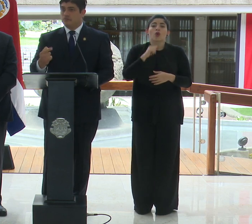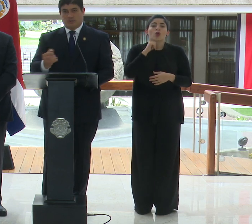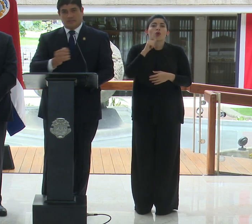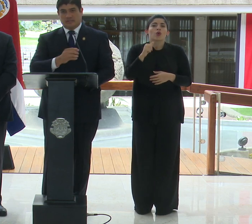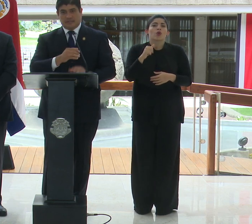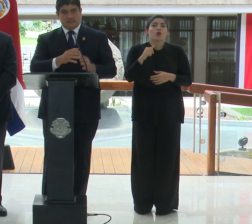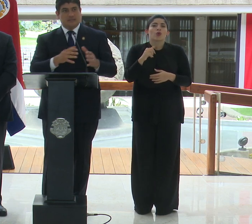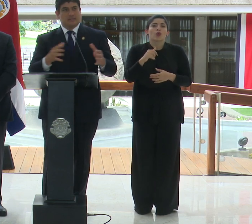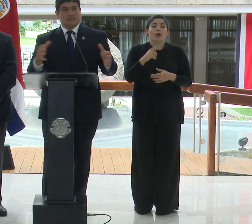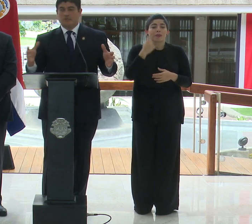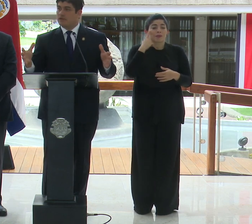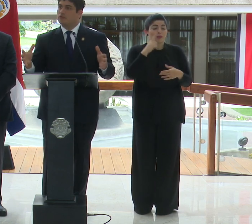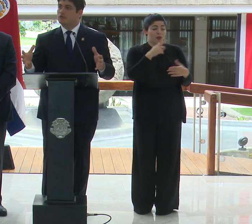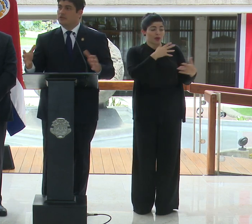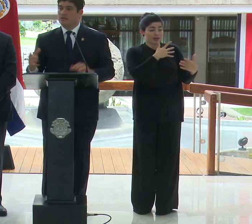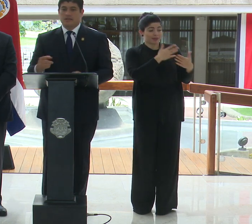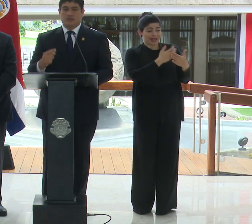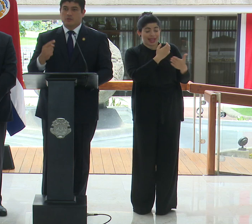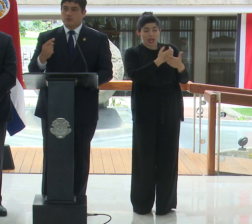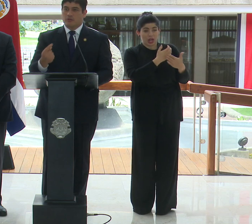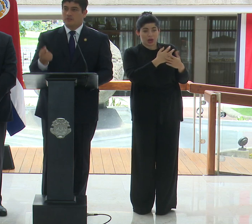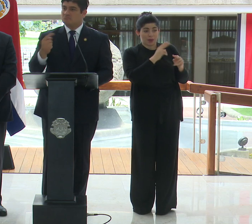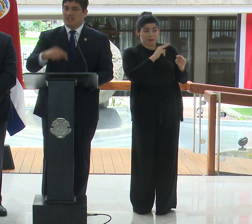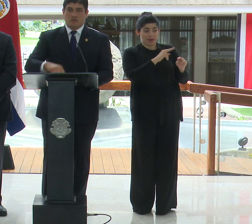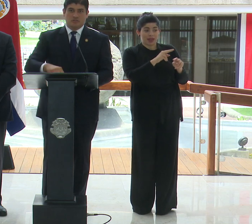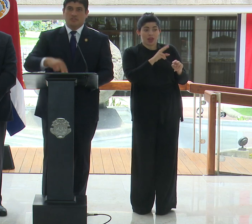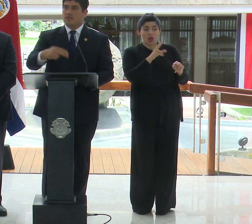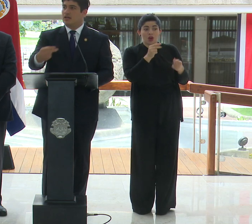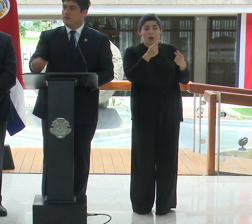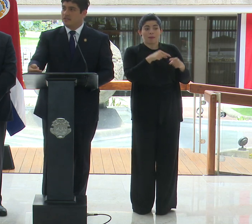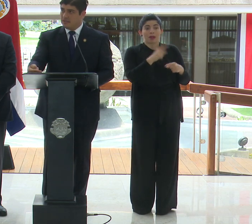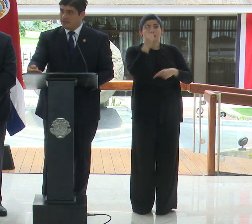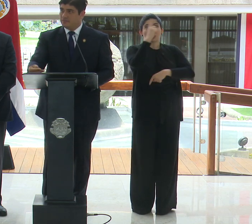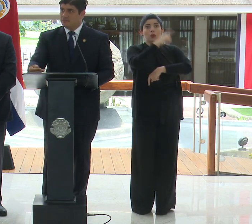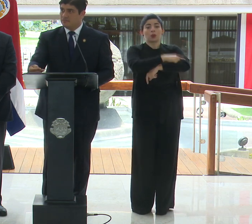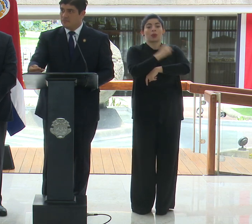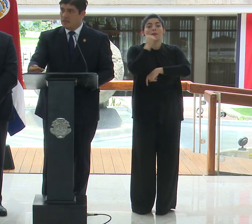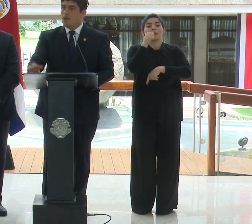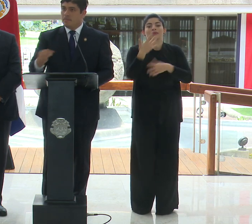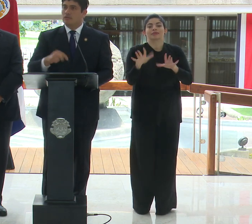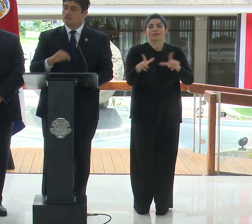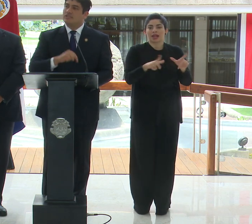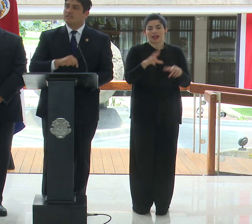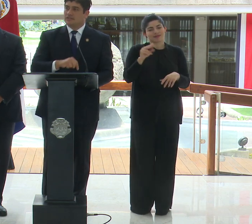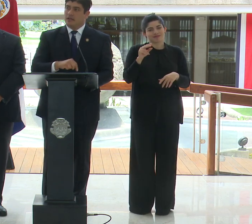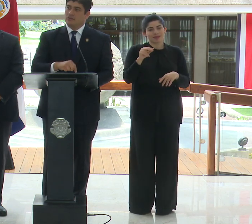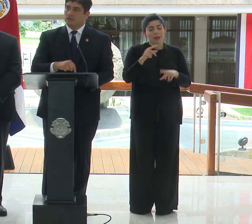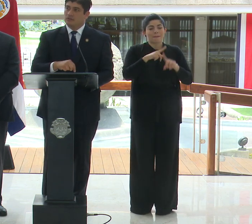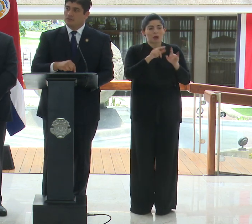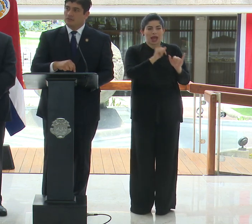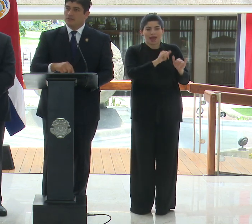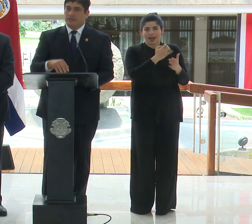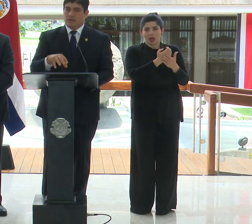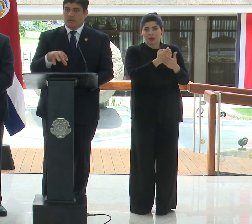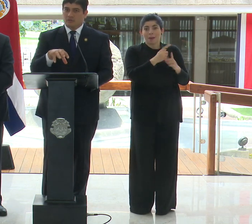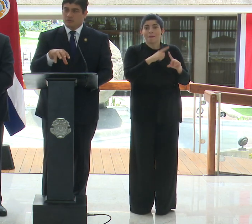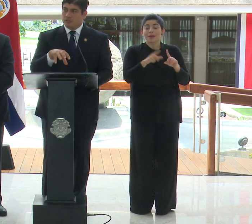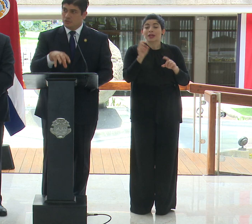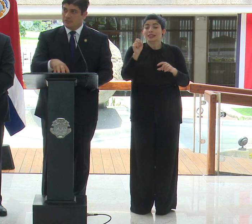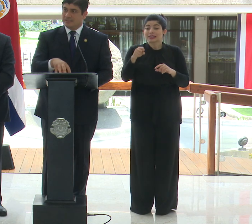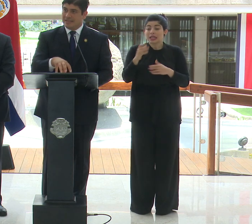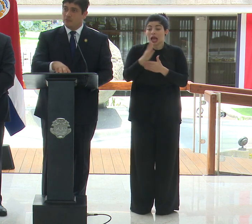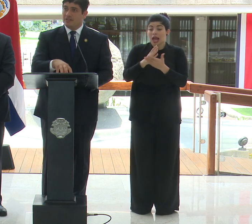algo, por las tendencias que tiene una economía, que ocurra de la noche a la mañana. Pero sí es algo que con